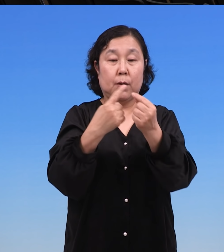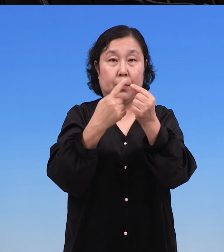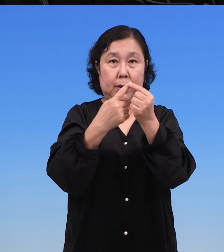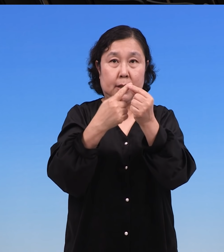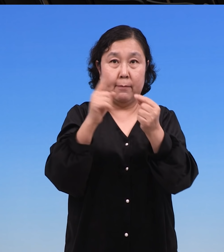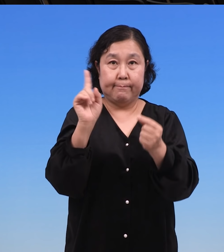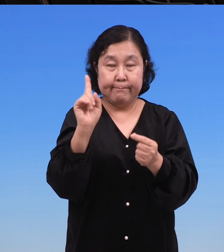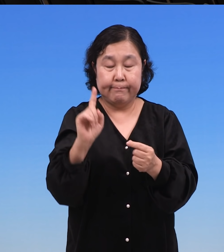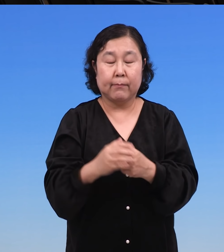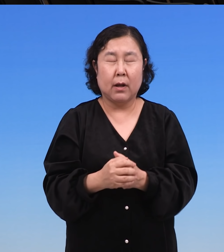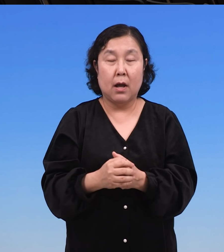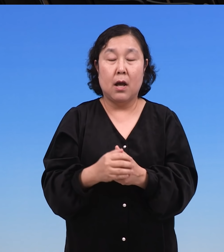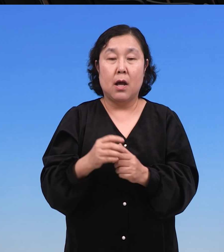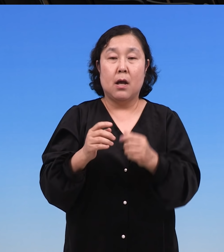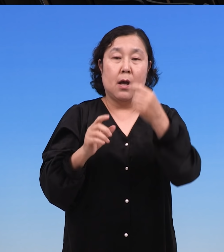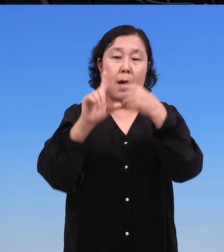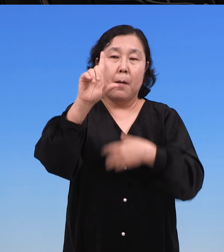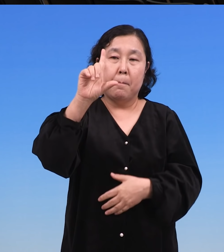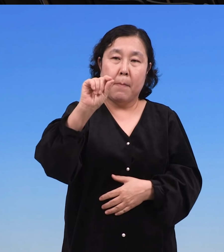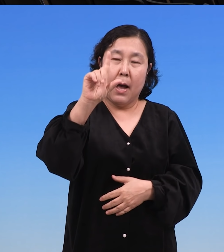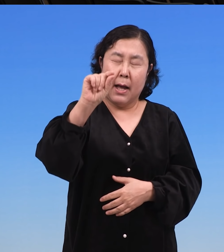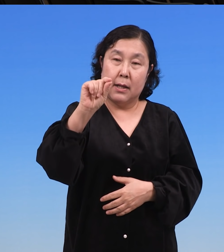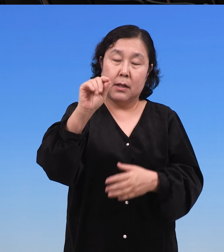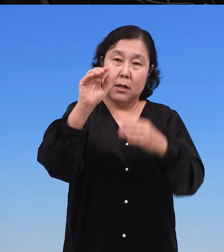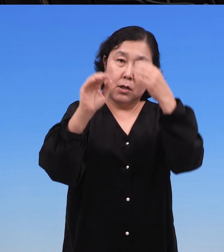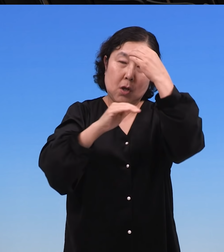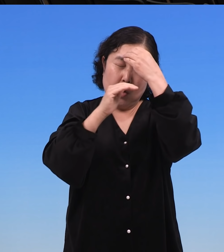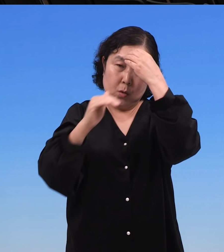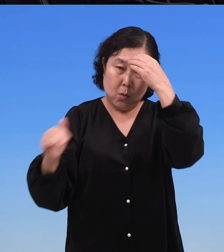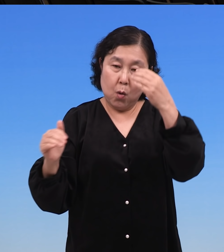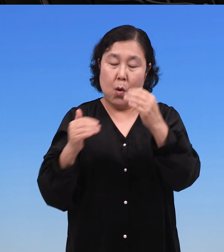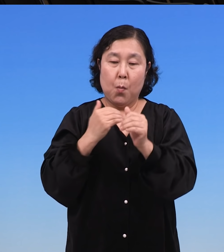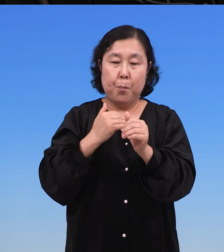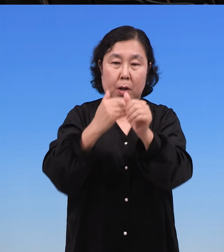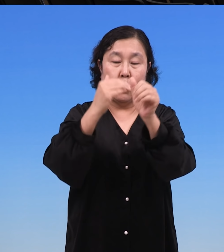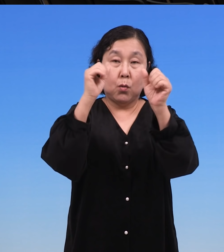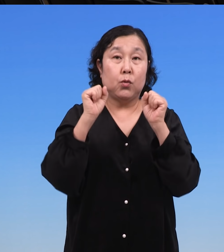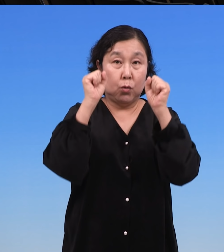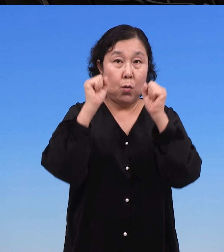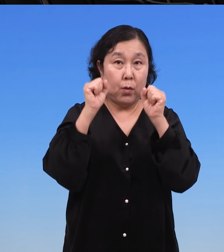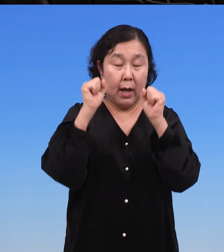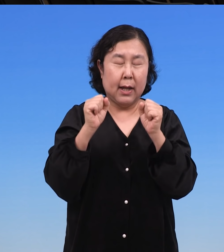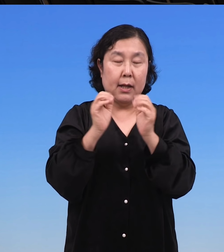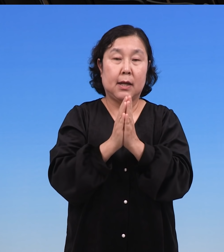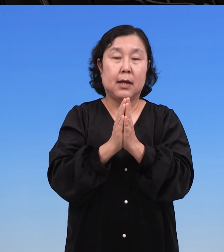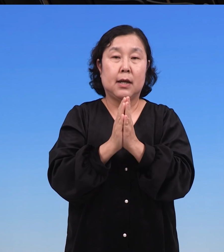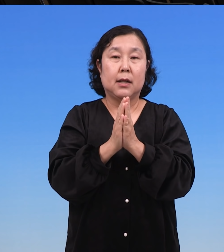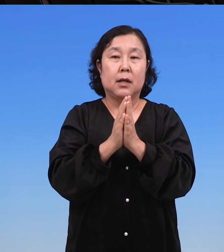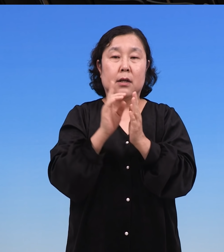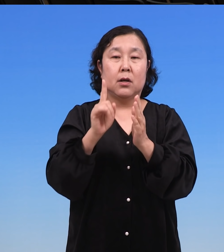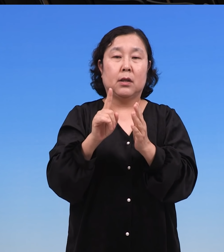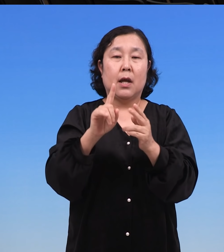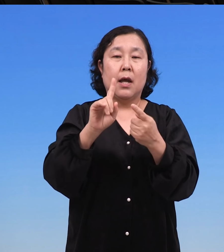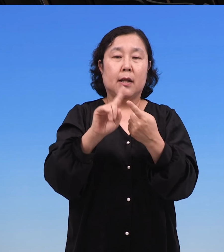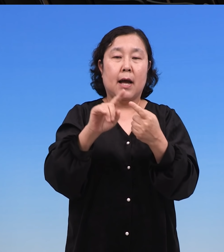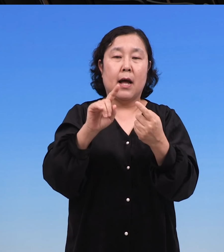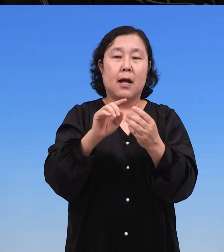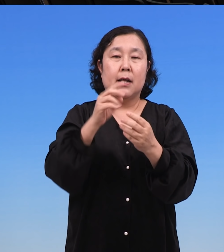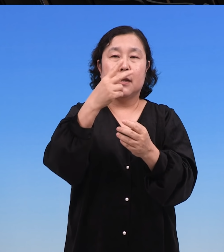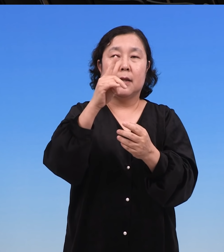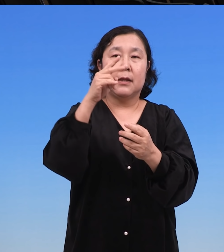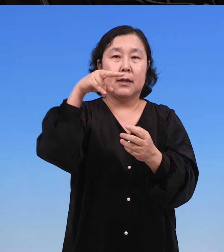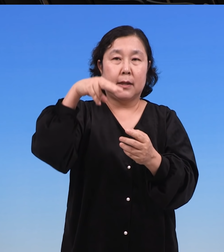뭐냐? 이 일만수도 파송 운동에는 이 대가를 바라지 않는 희생정신이 그 바탕에 깔려